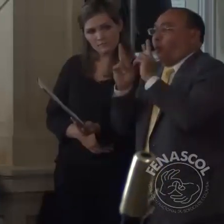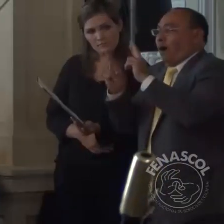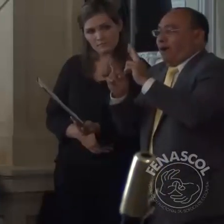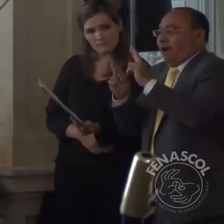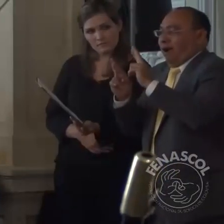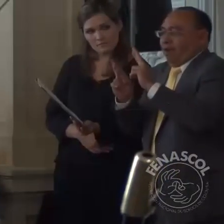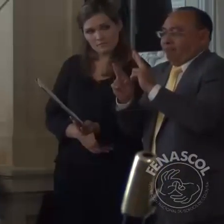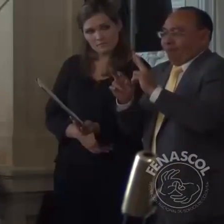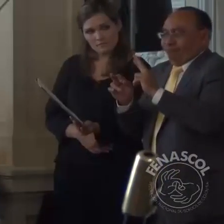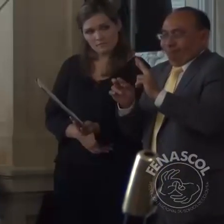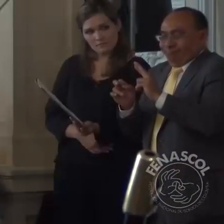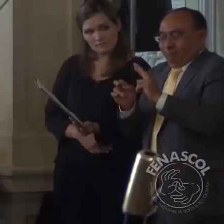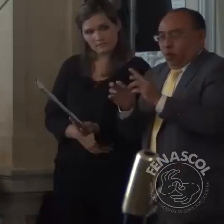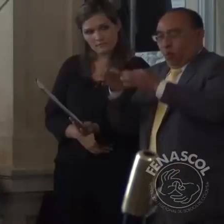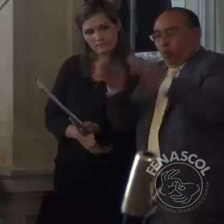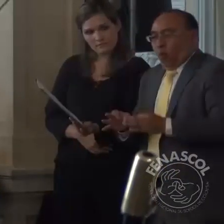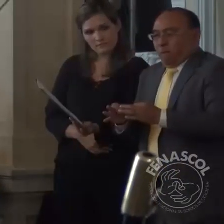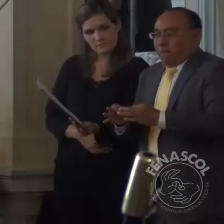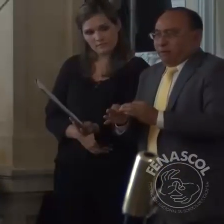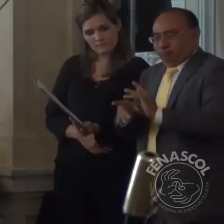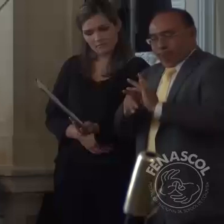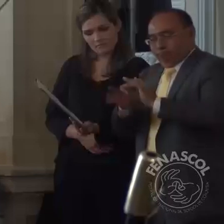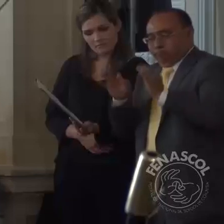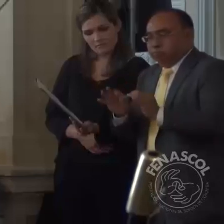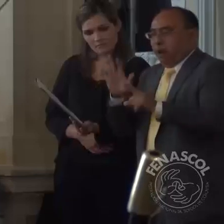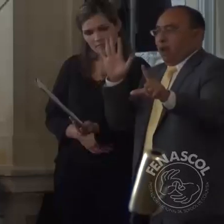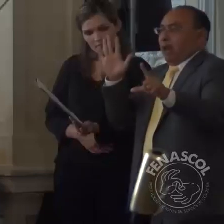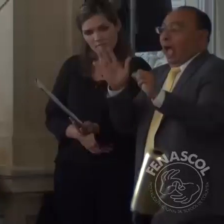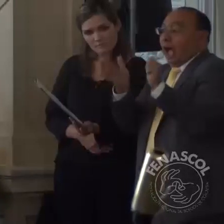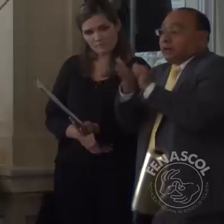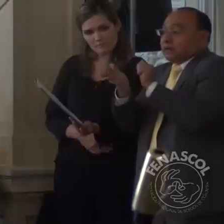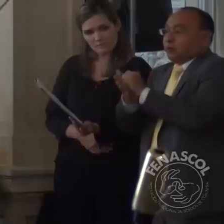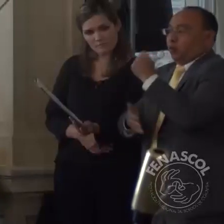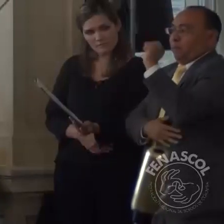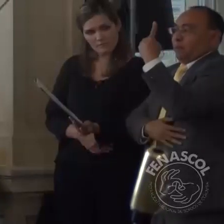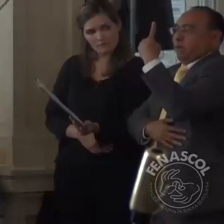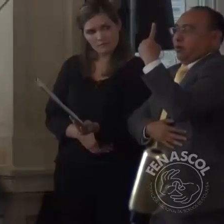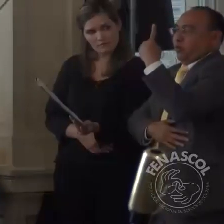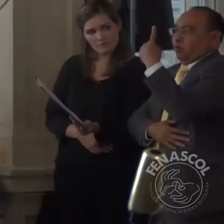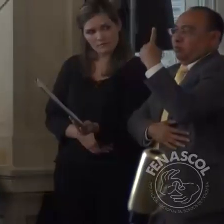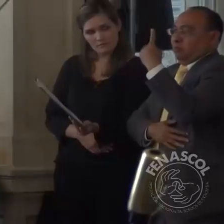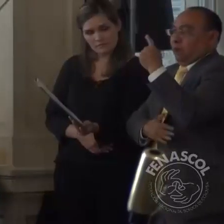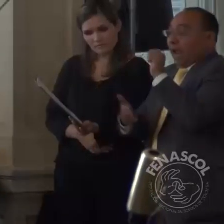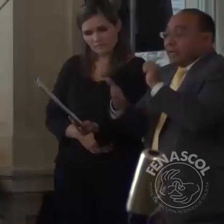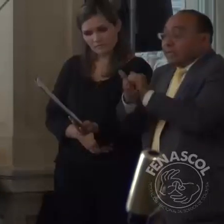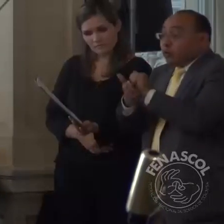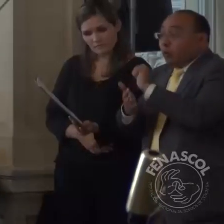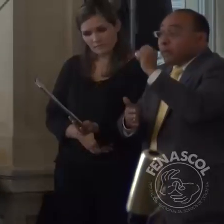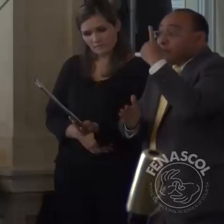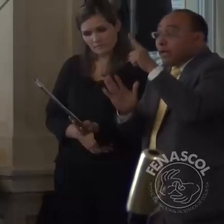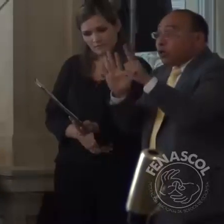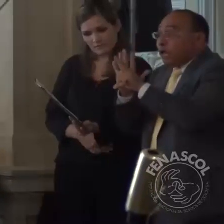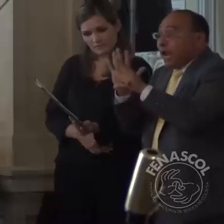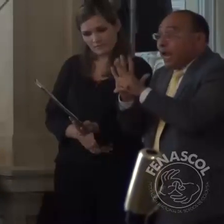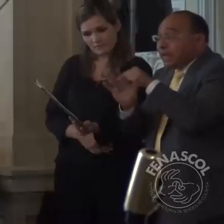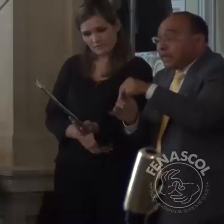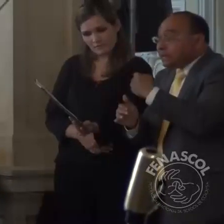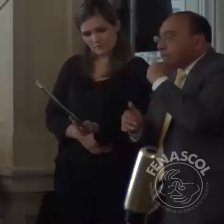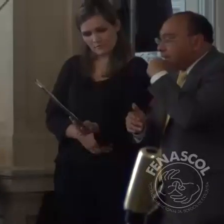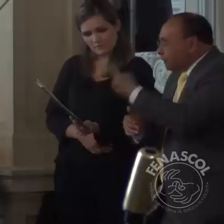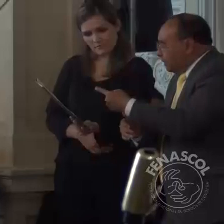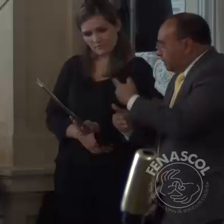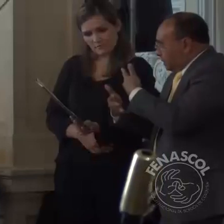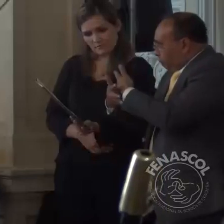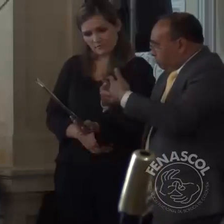Esperamos que muy pronto, y que sea lo más pronto posible, se cumpla el artículo 1